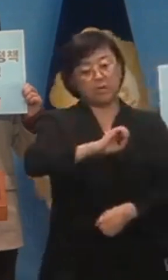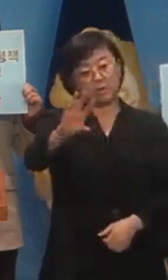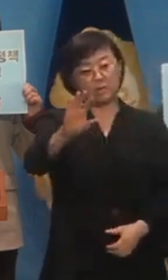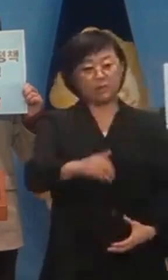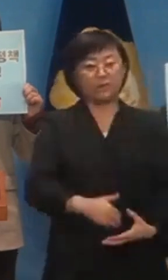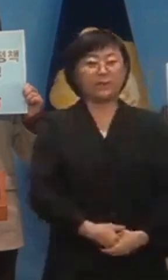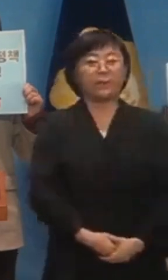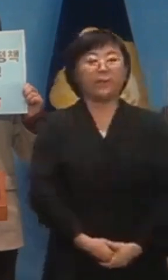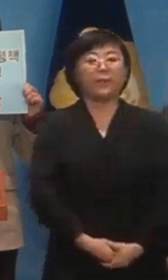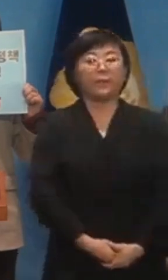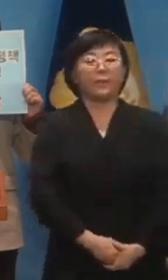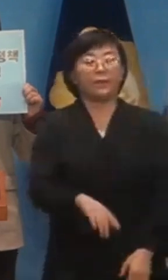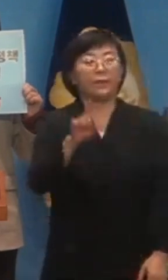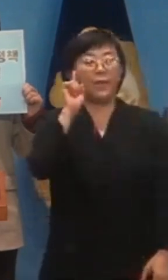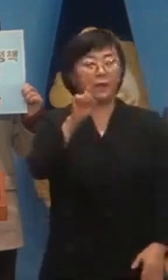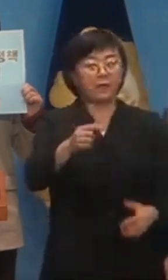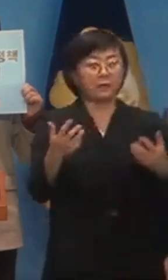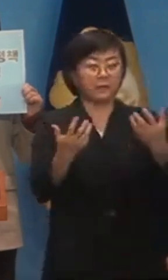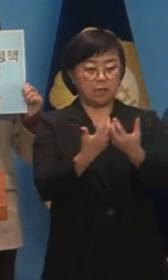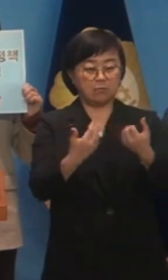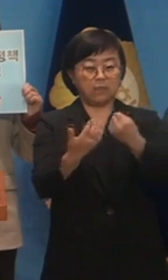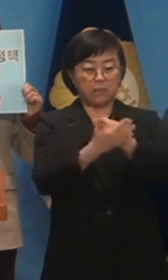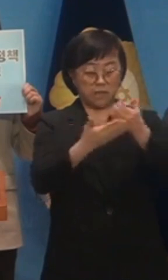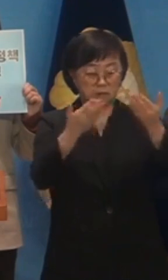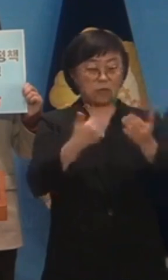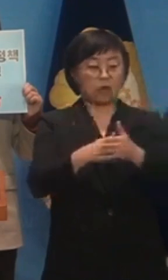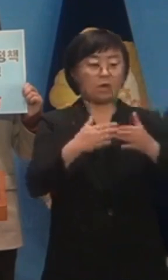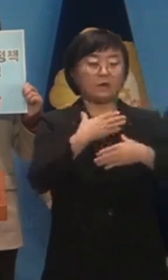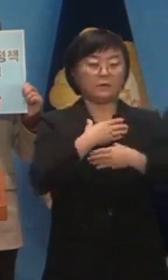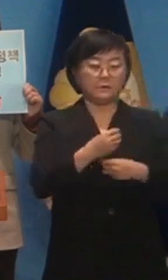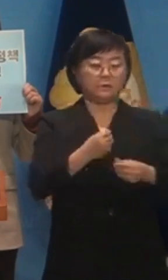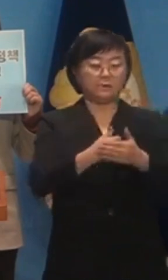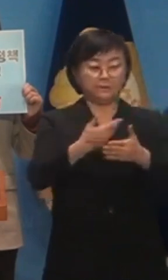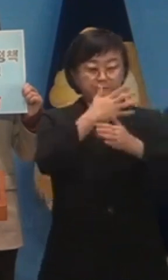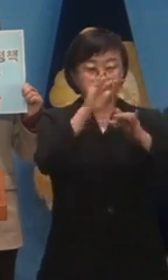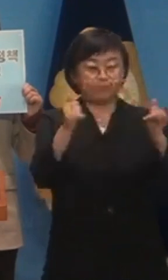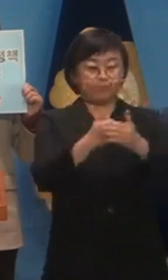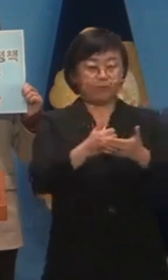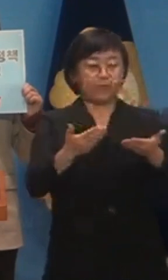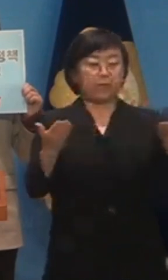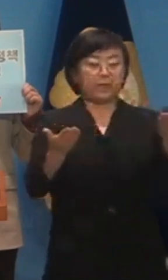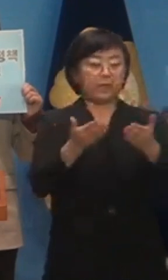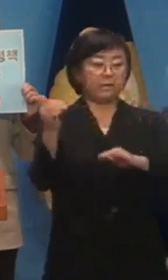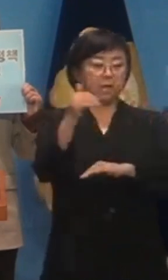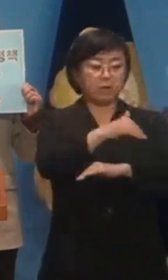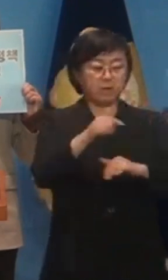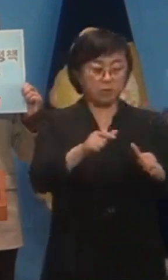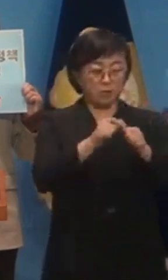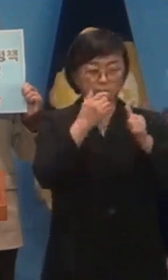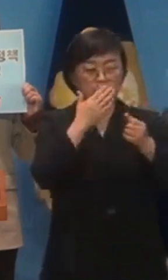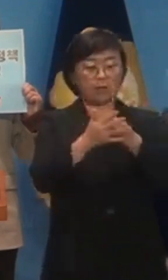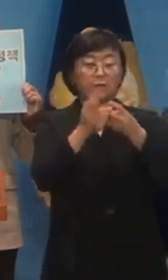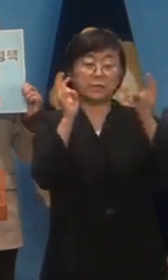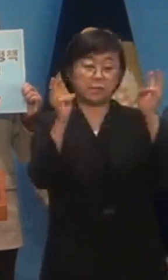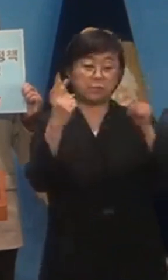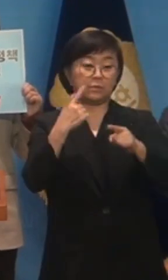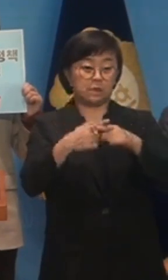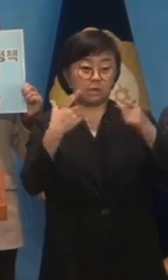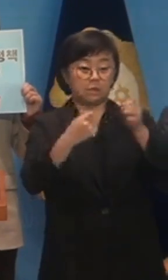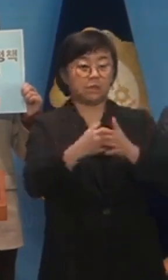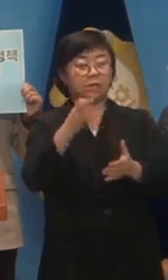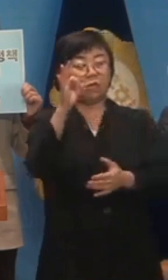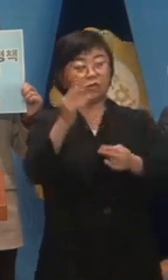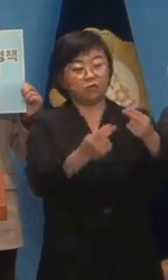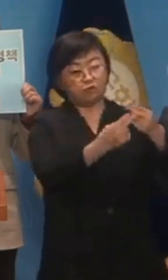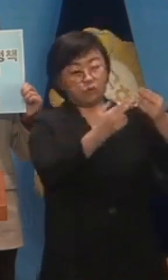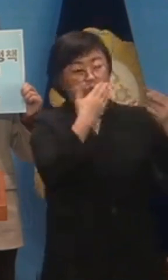저버렸습니다. 내일 채용 공제를 통해 안정적으로 청년 재직자를 고용할 수 있었던 기업도,